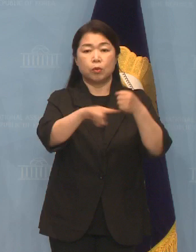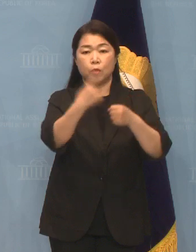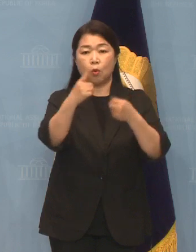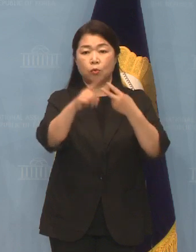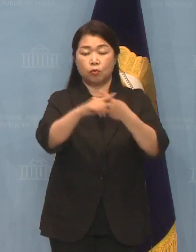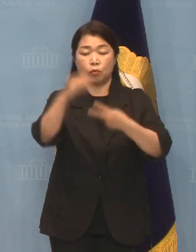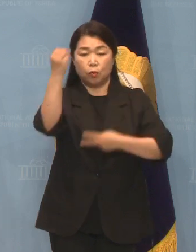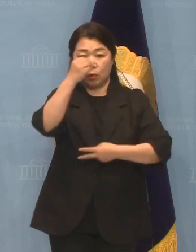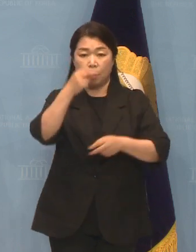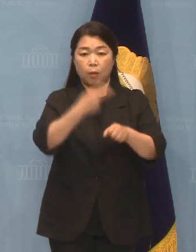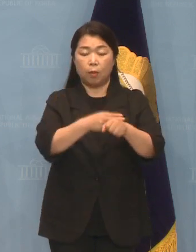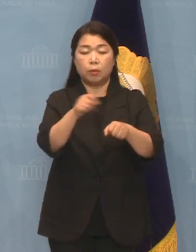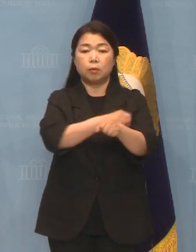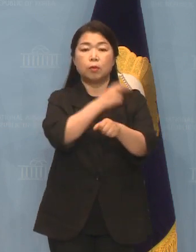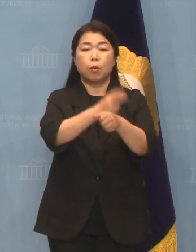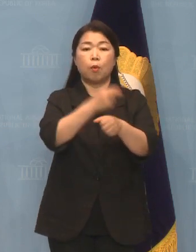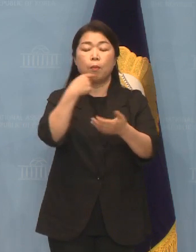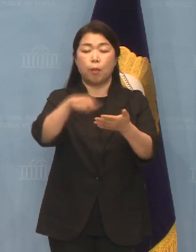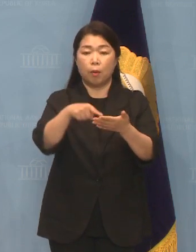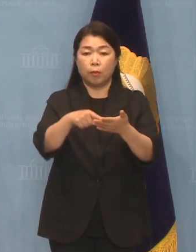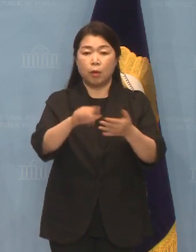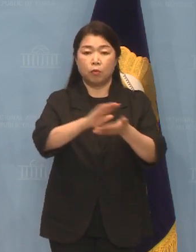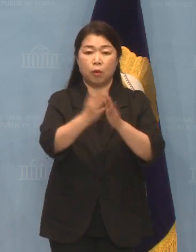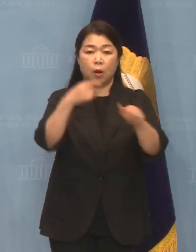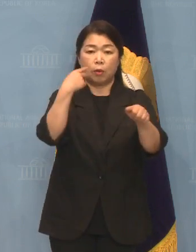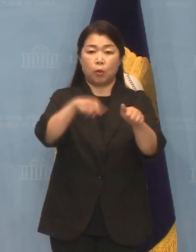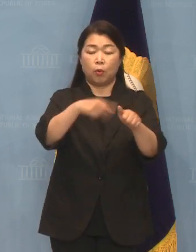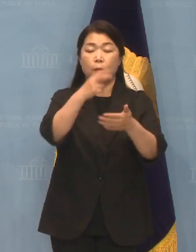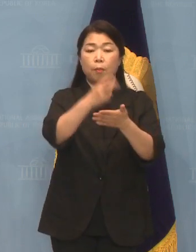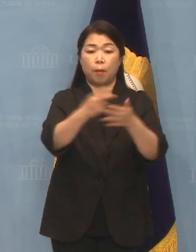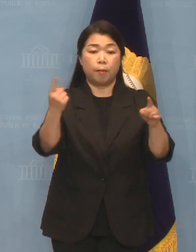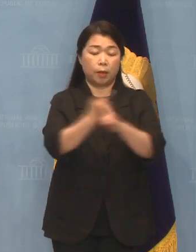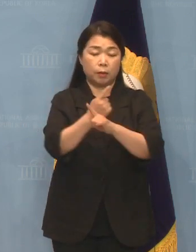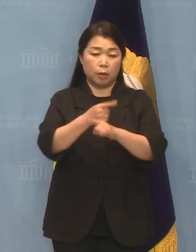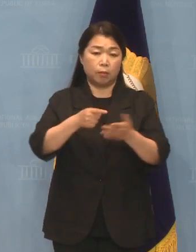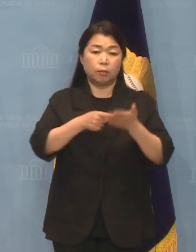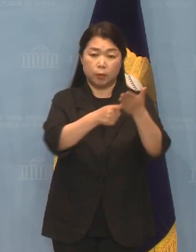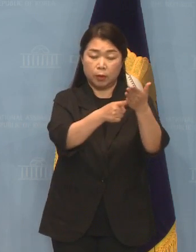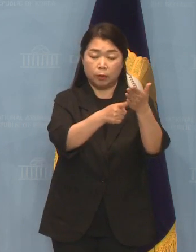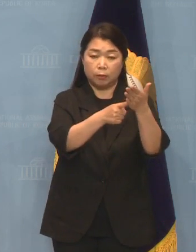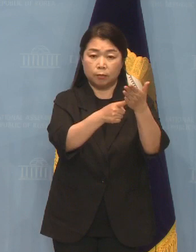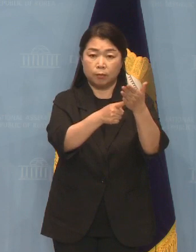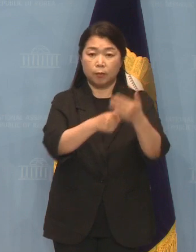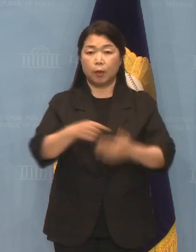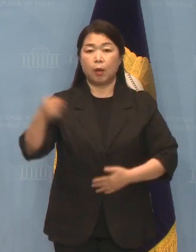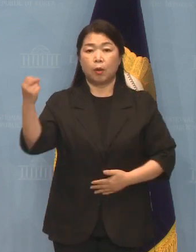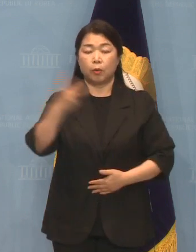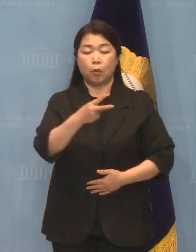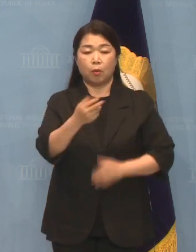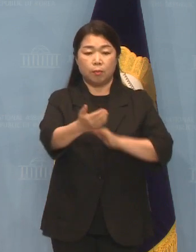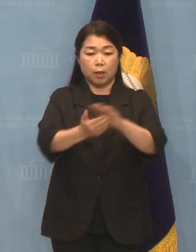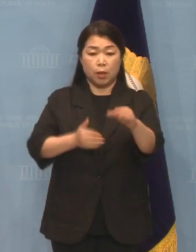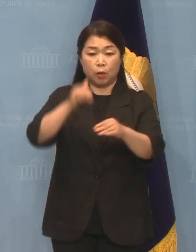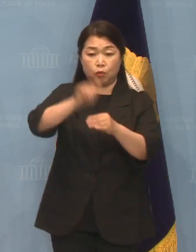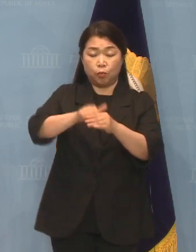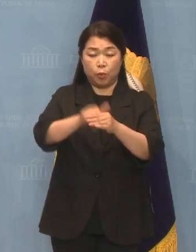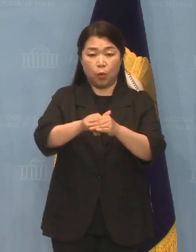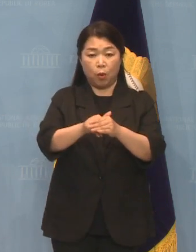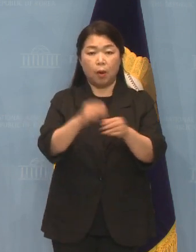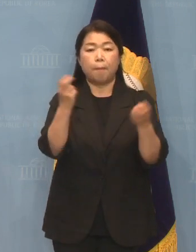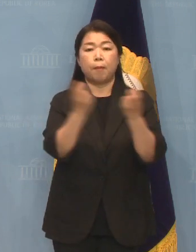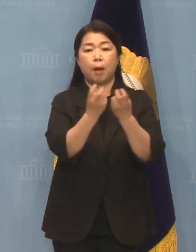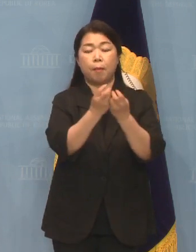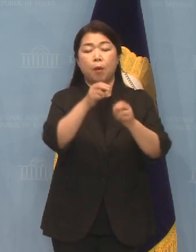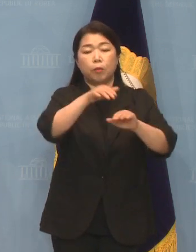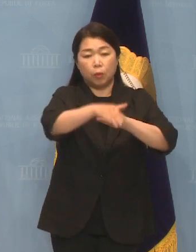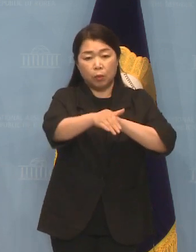초중등교육법, 특수교육법, 유아교육법 개정을 요청하는 청원, 그리고 사전투표 실시 방법과